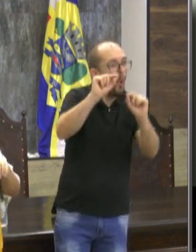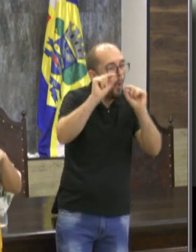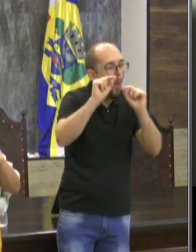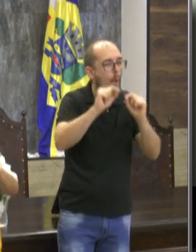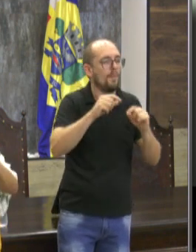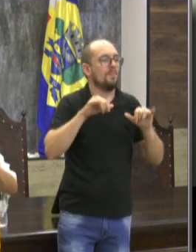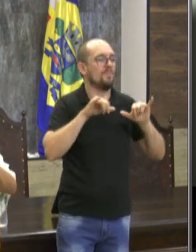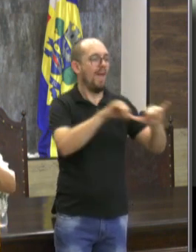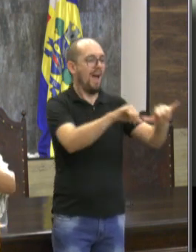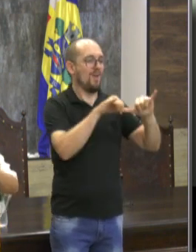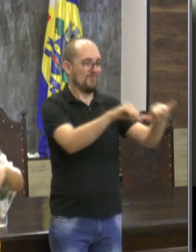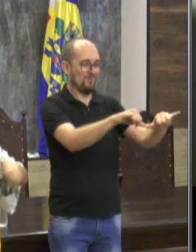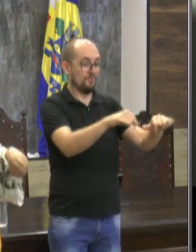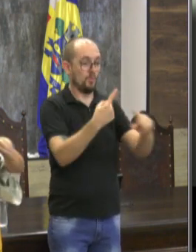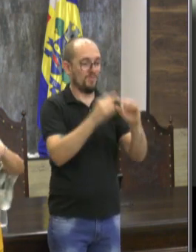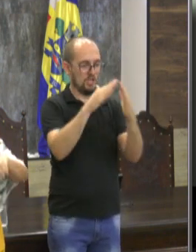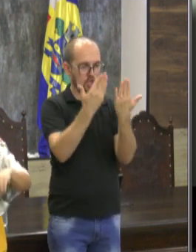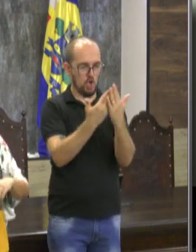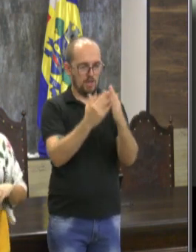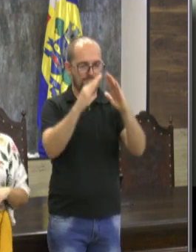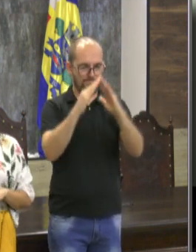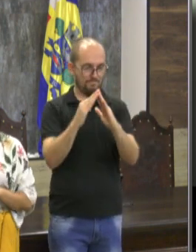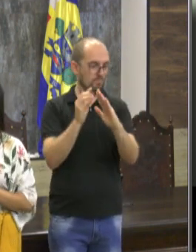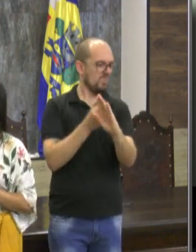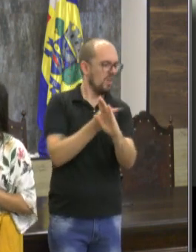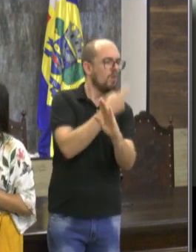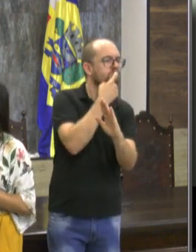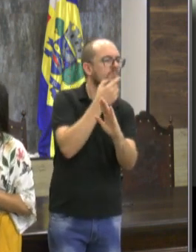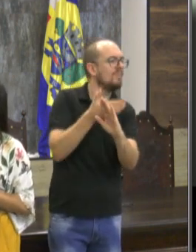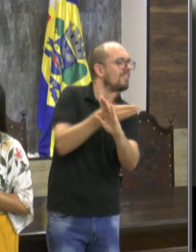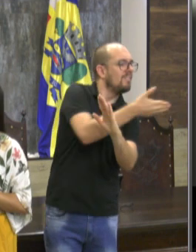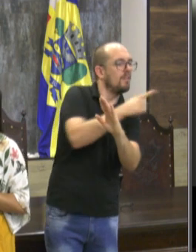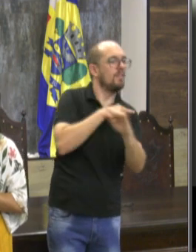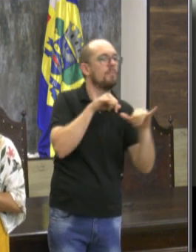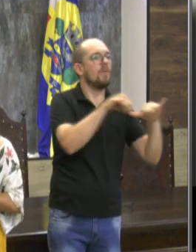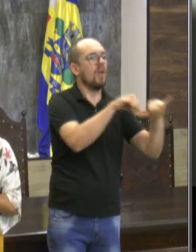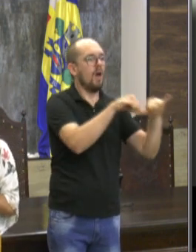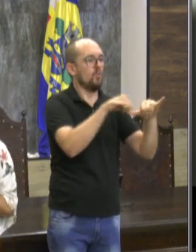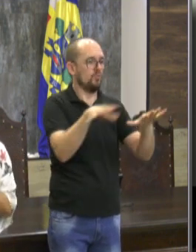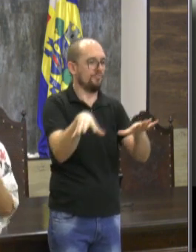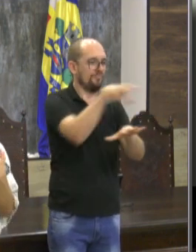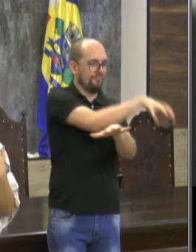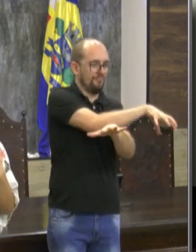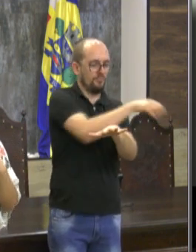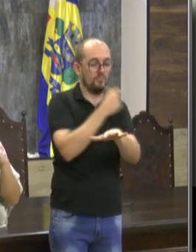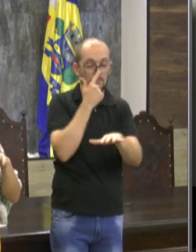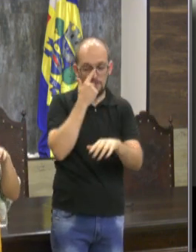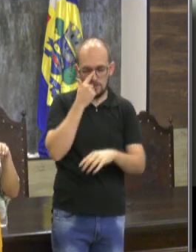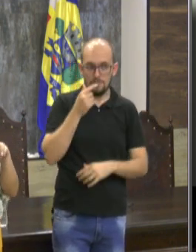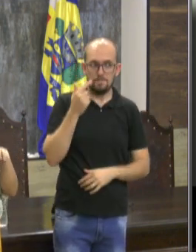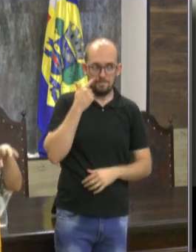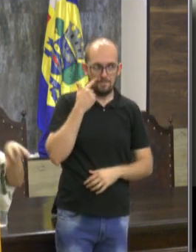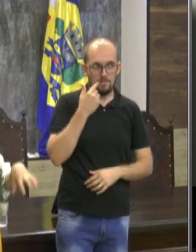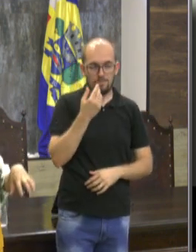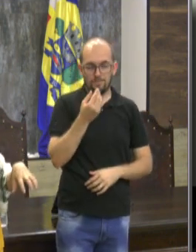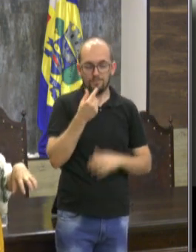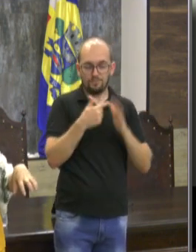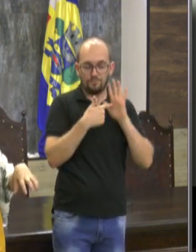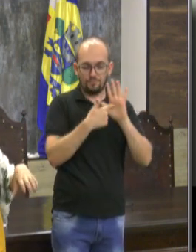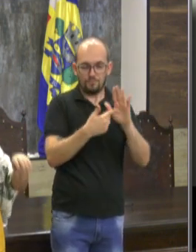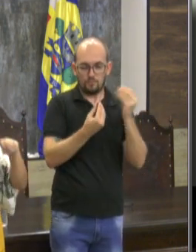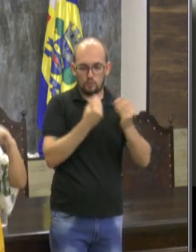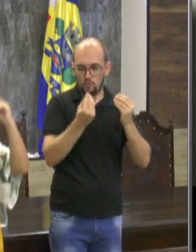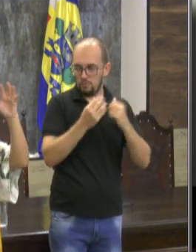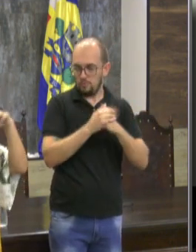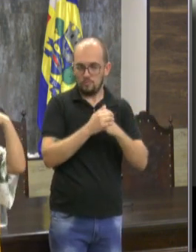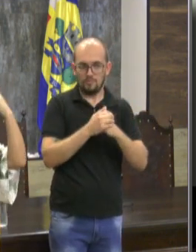Então, ali do lado da escola, a gente tem, bem próximo, na calçada, a gente tem um supermercado. E o que a gente... Vou colocar o que a gente tem feito mais recente, tá?